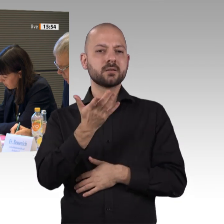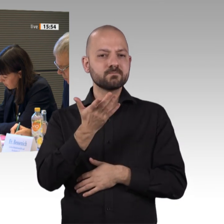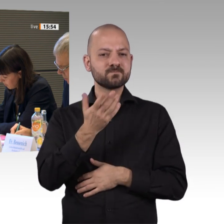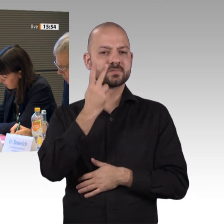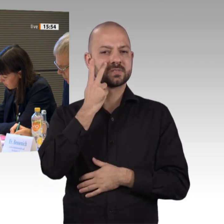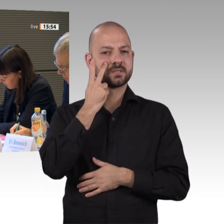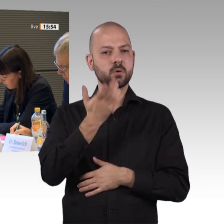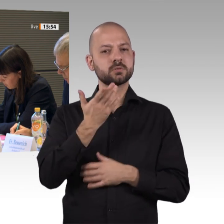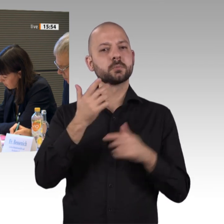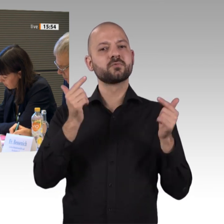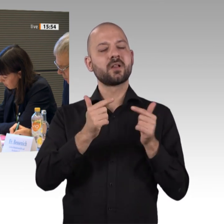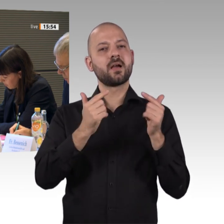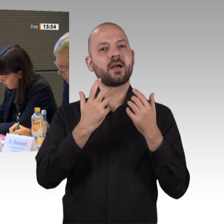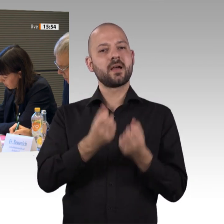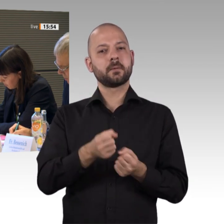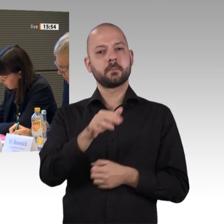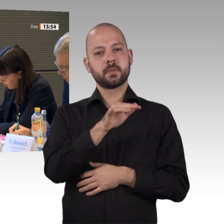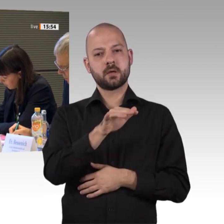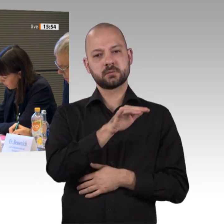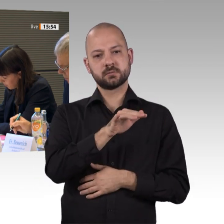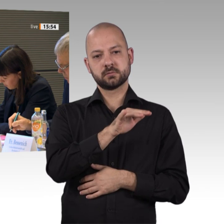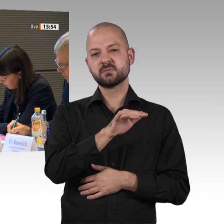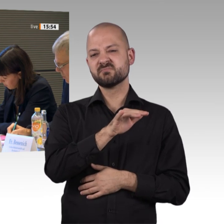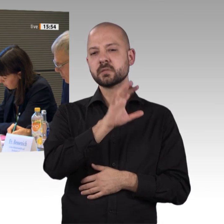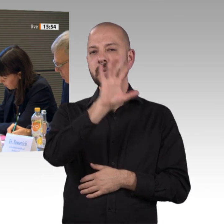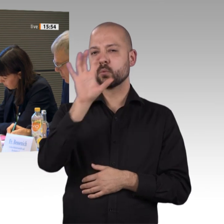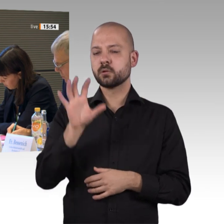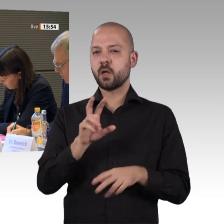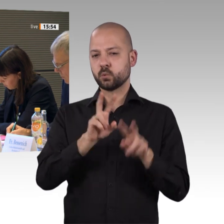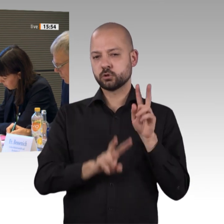diese 100.000-Euro-Regelung für unterhaltsverpflichtete Angehörige kommt.